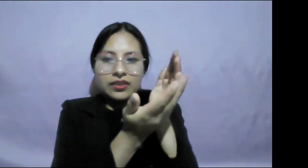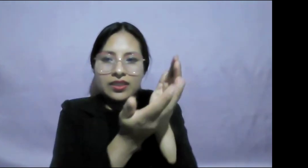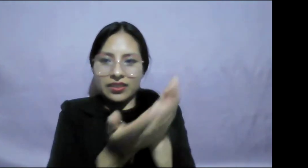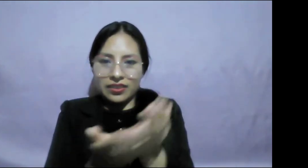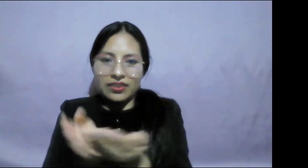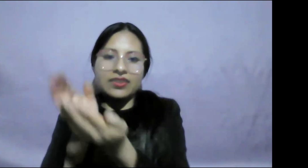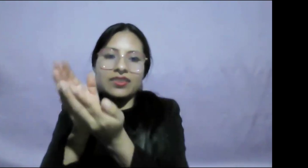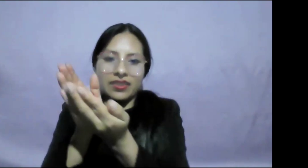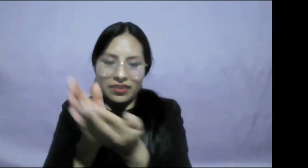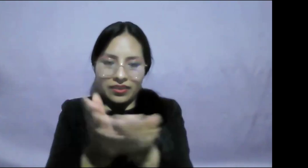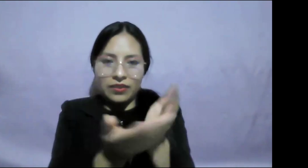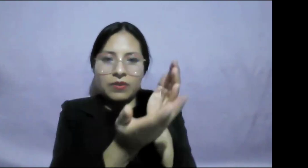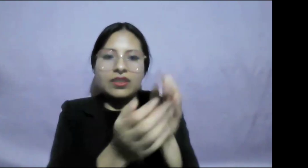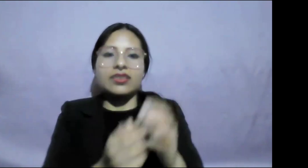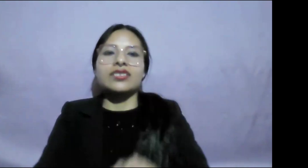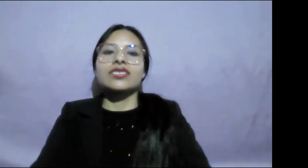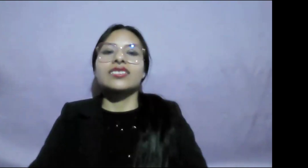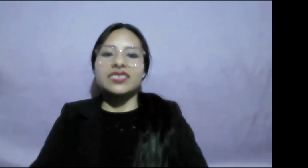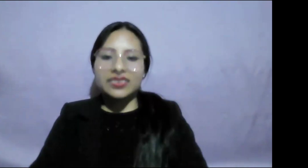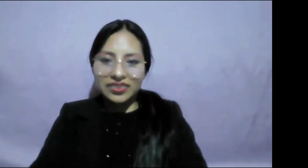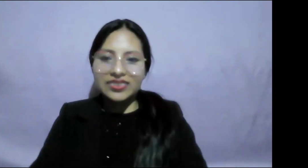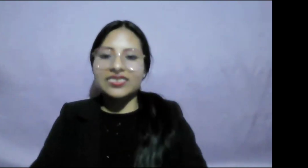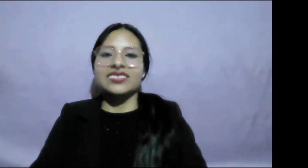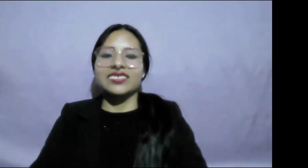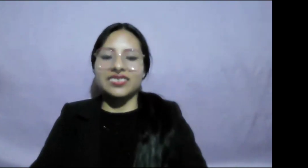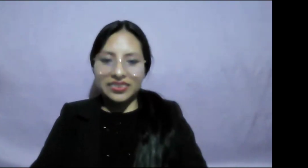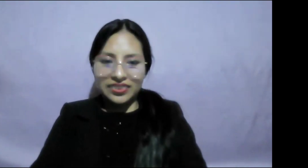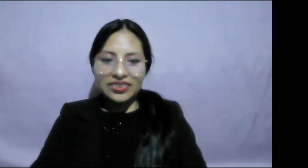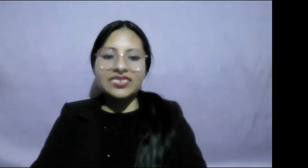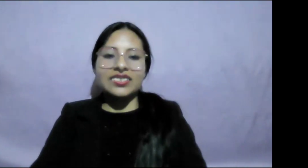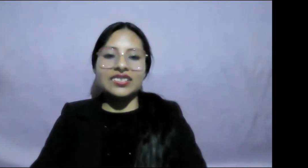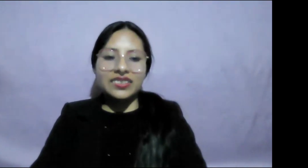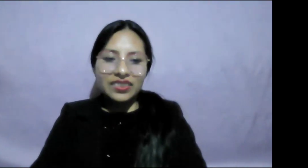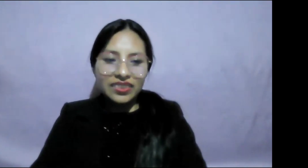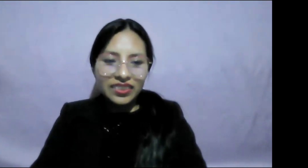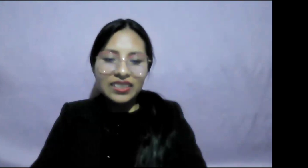aá pucalpa Muy